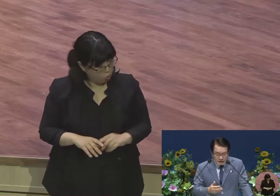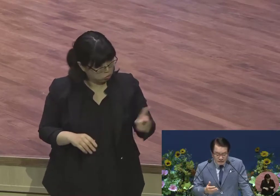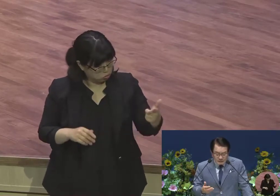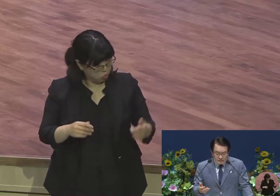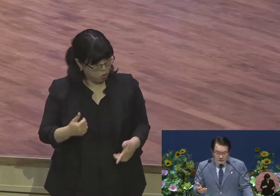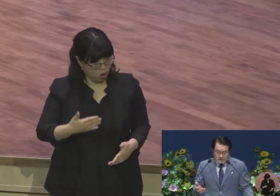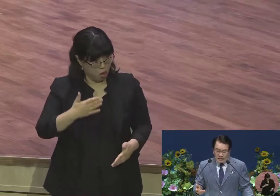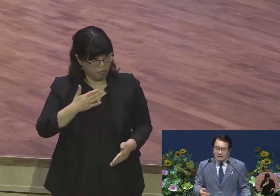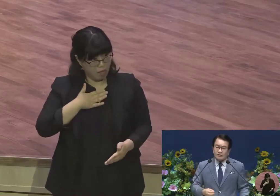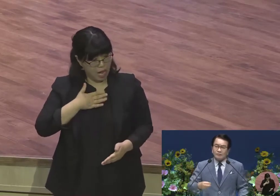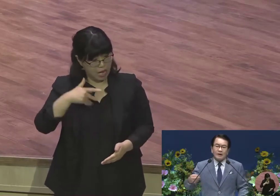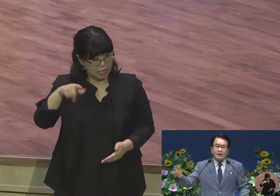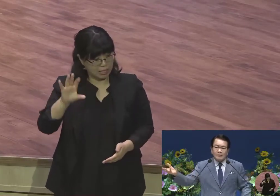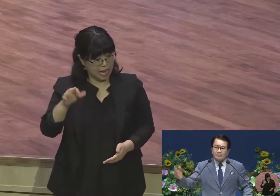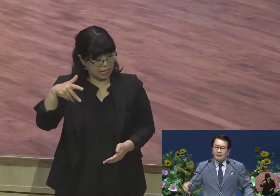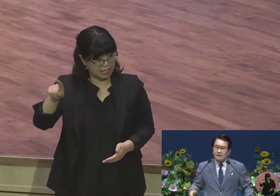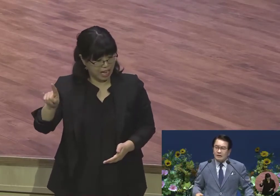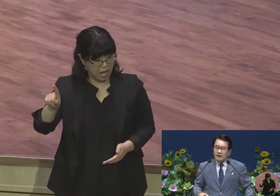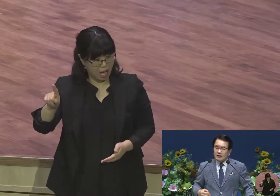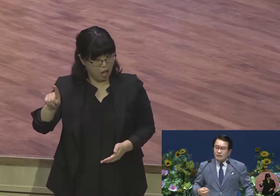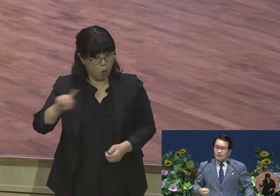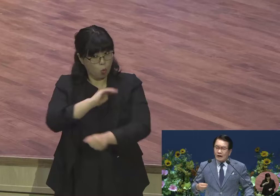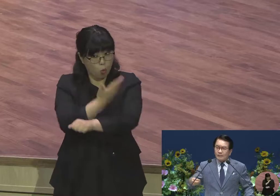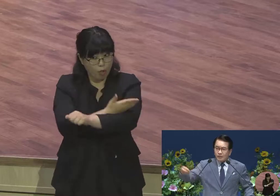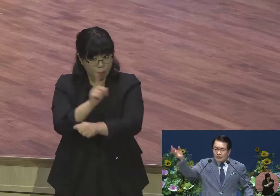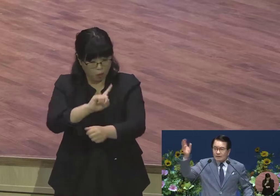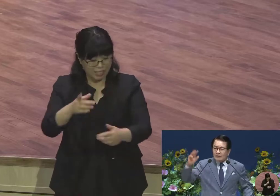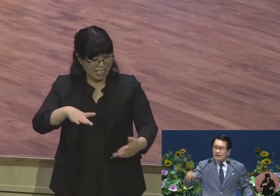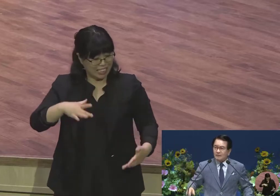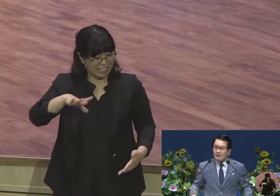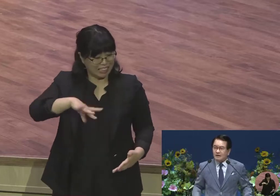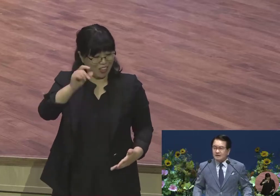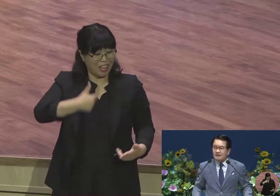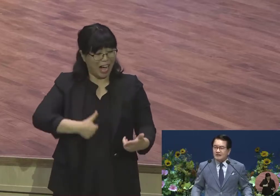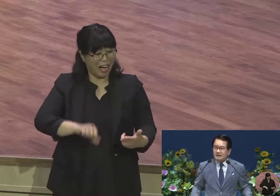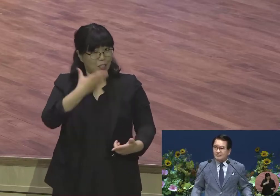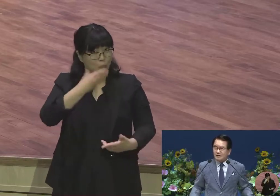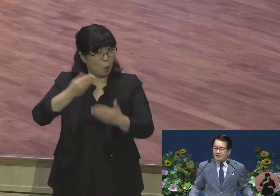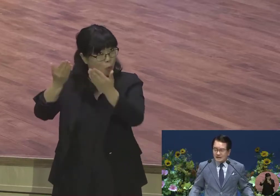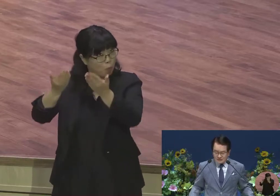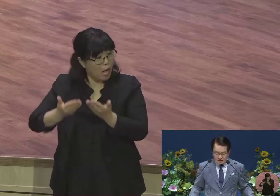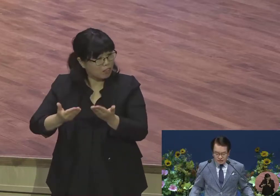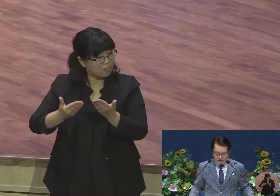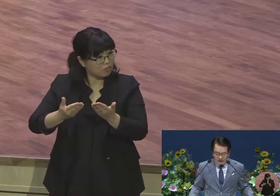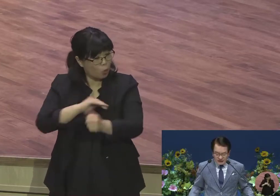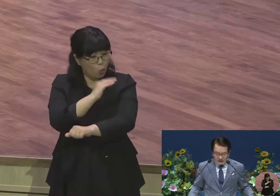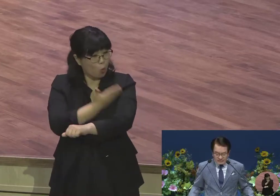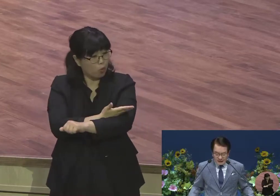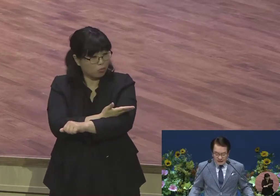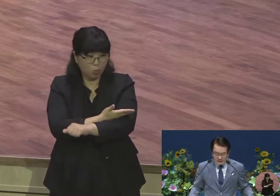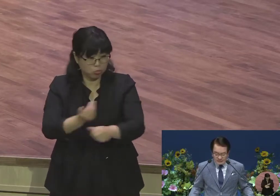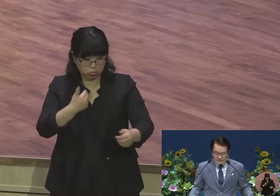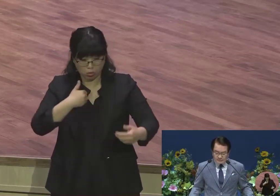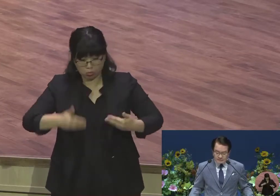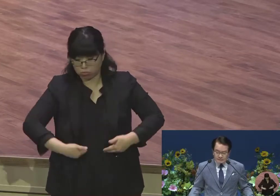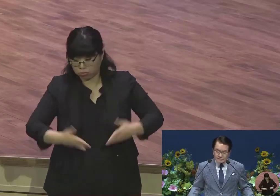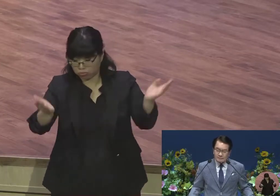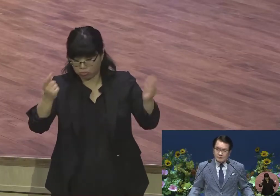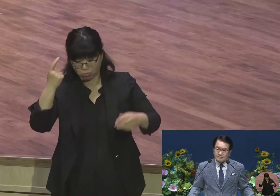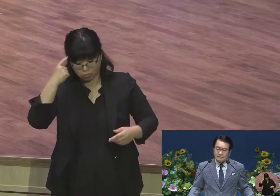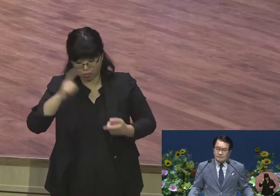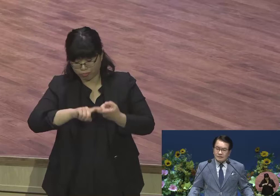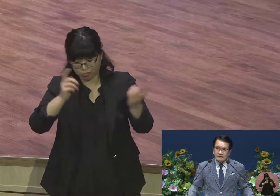팥죽 한 그릇에 장자권을 팔아버립니다 눈에 안 보이는 거 영적이 중요하냐 팔아버리